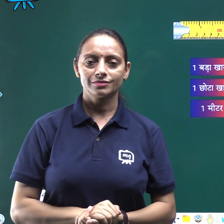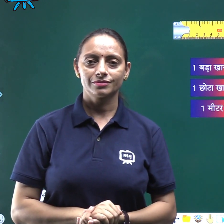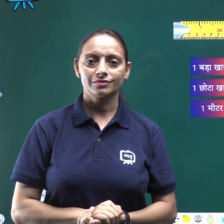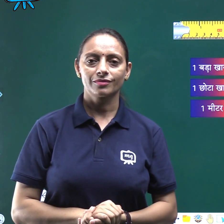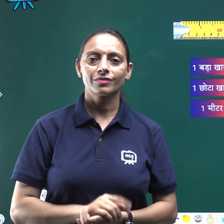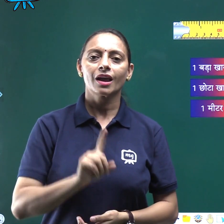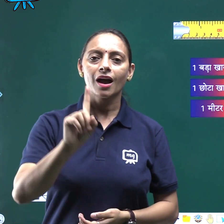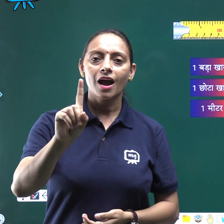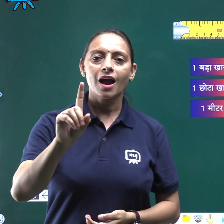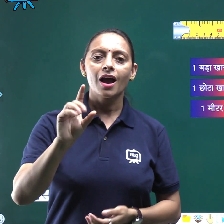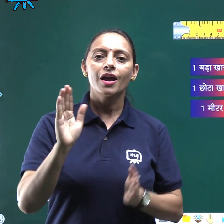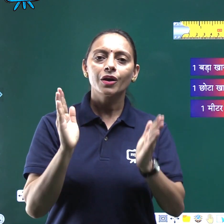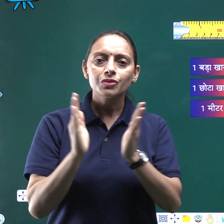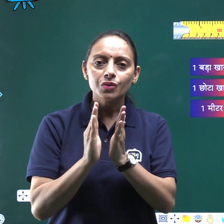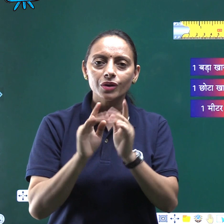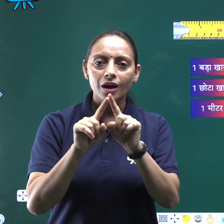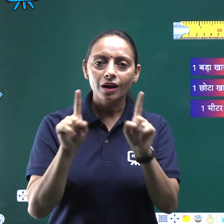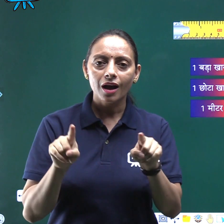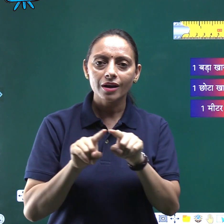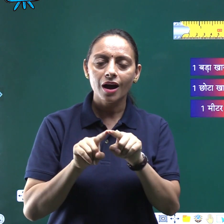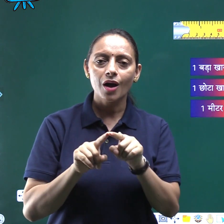एक छोटा खाना बराबर